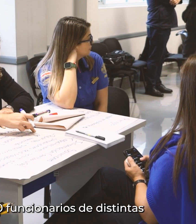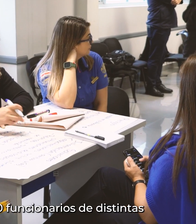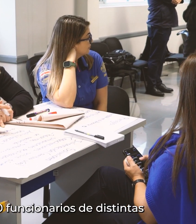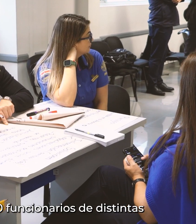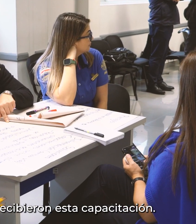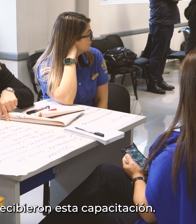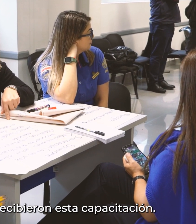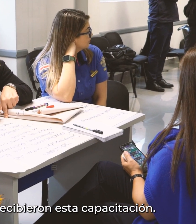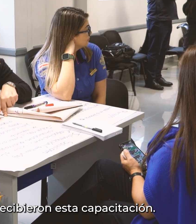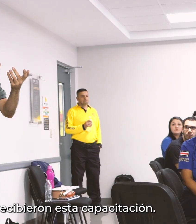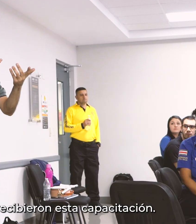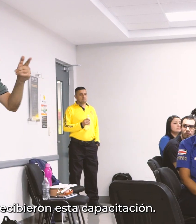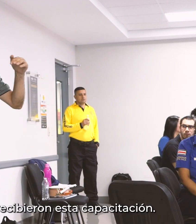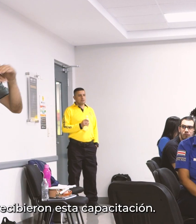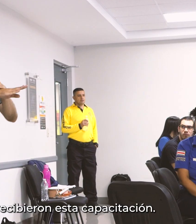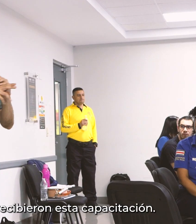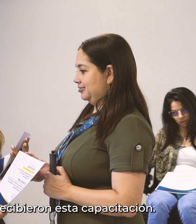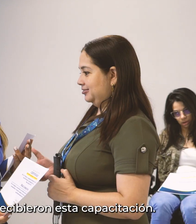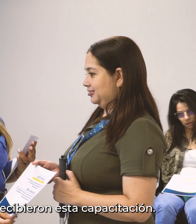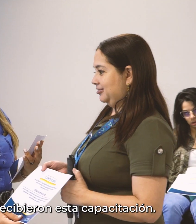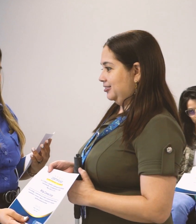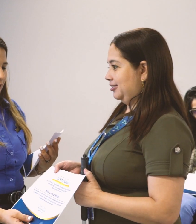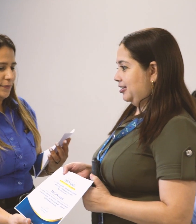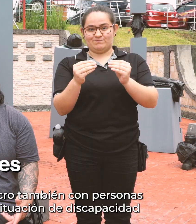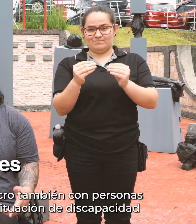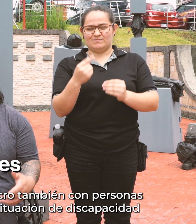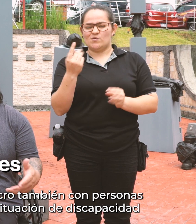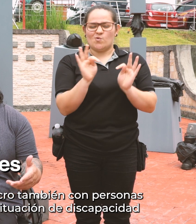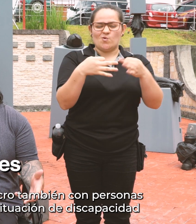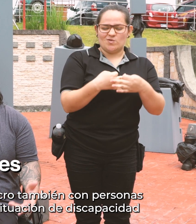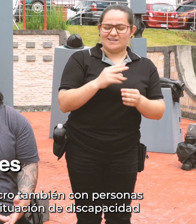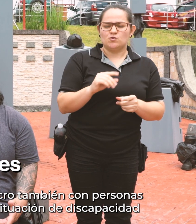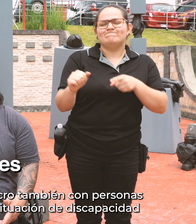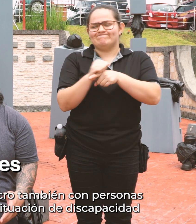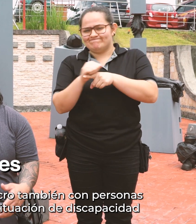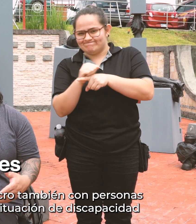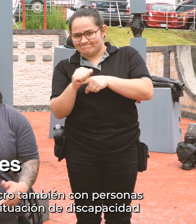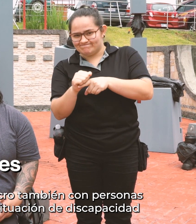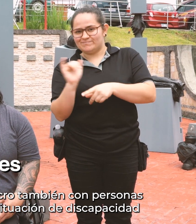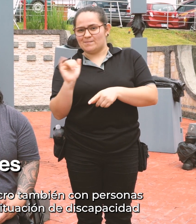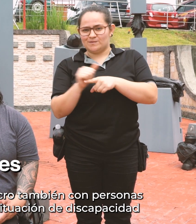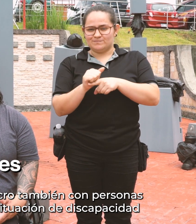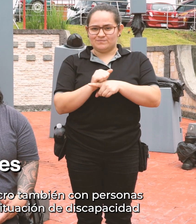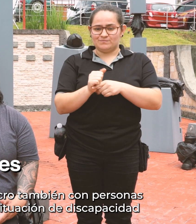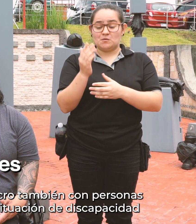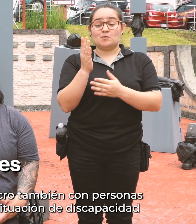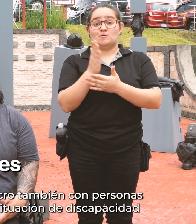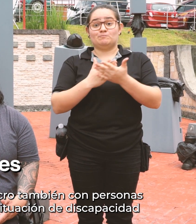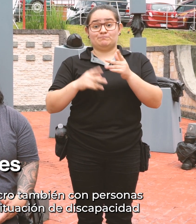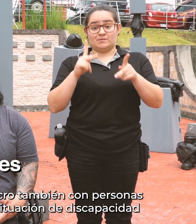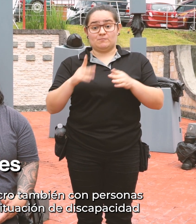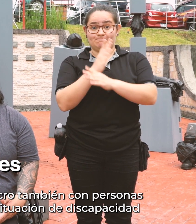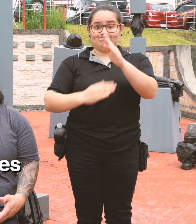funcionarios de distintas dependencias recibieron esta capacitación. Es un simulacro también con personas con alguna situación